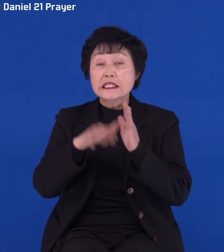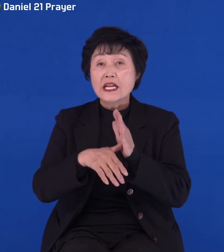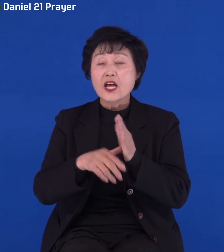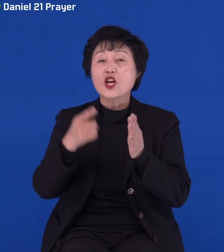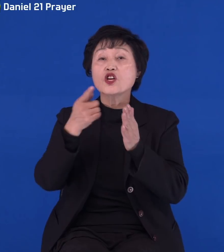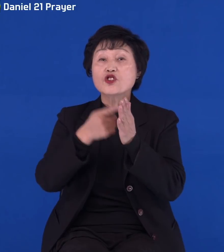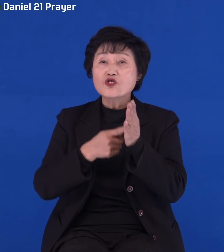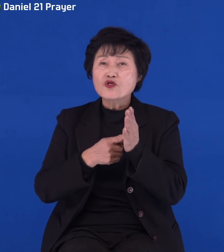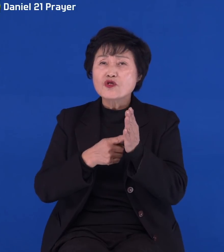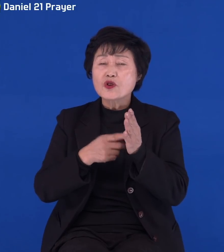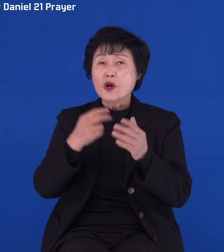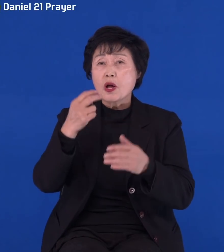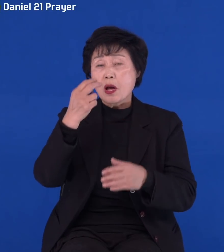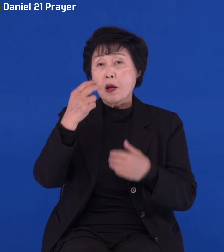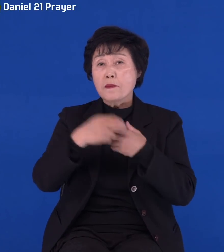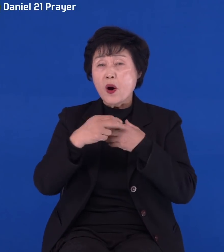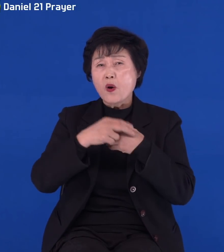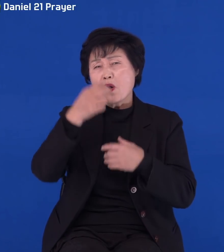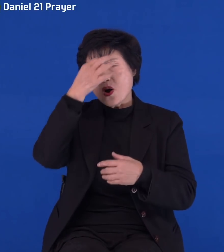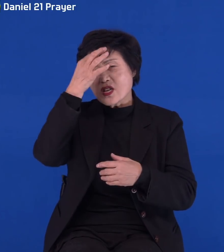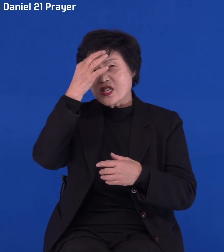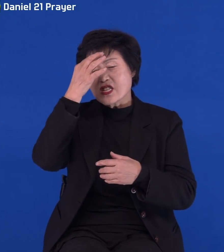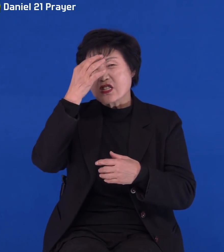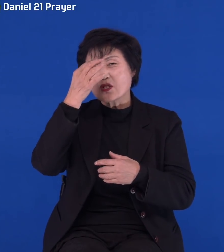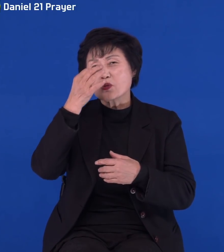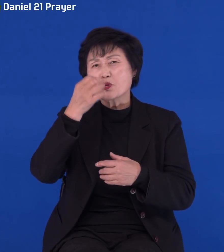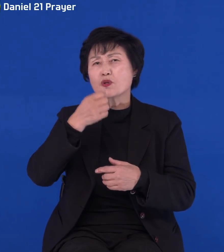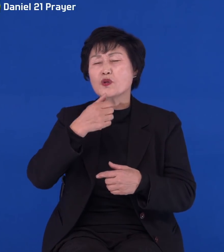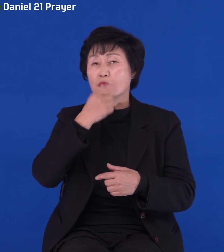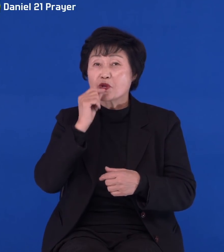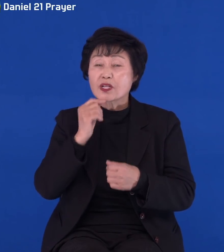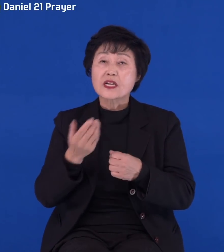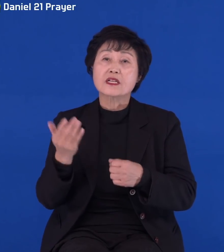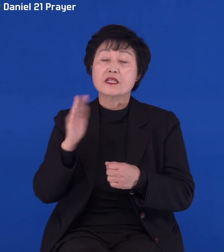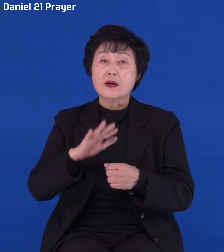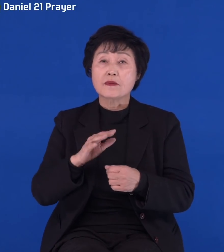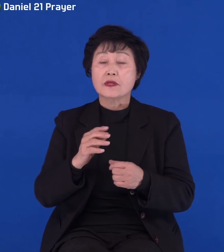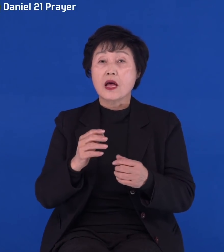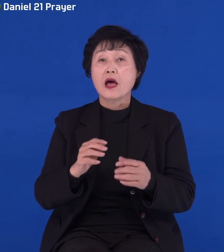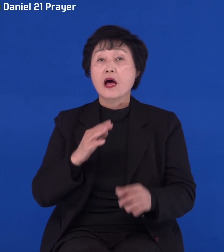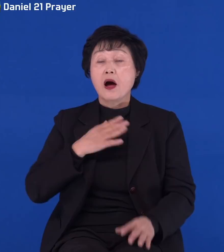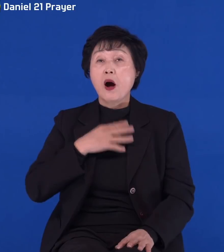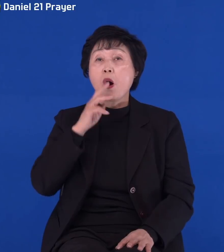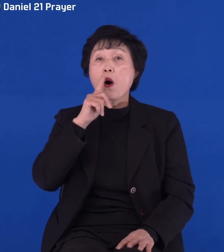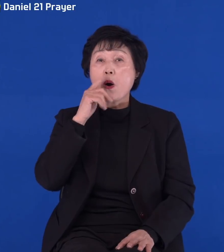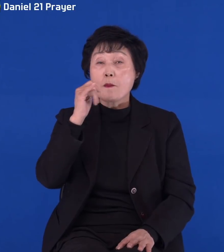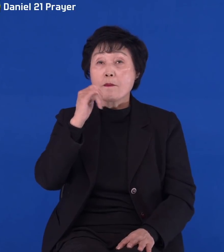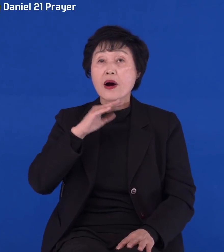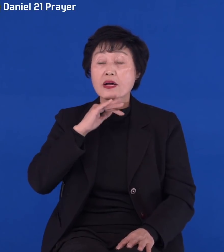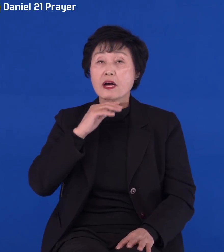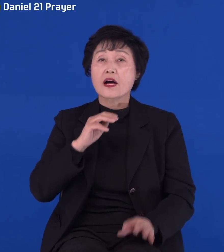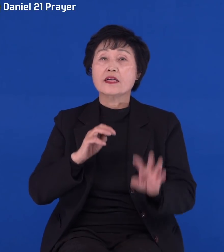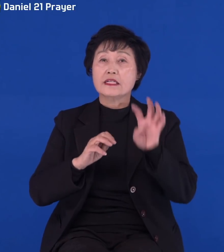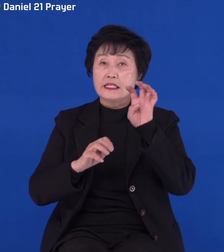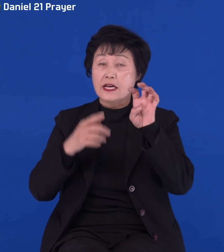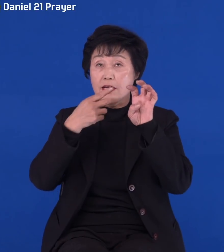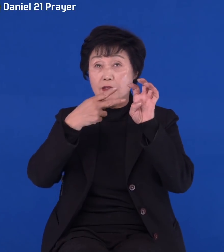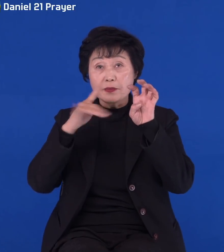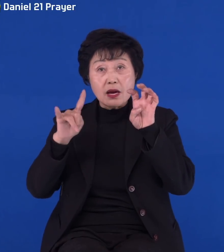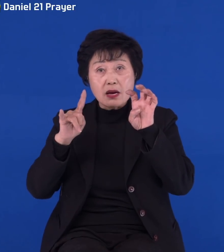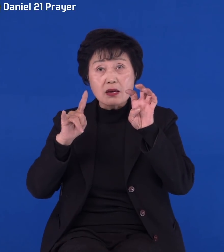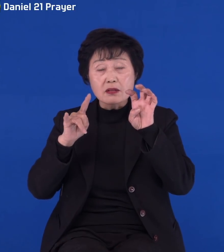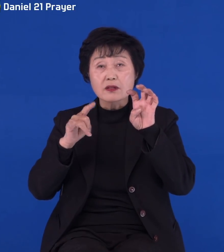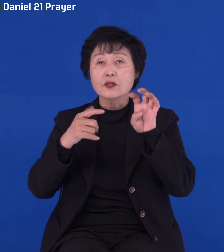때문에 40대인 어머니가 60대 할머니처럼 보였어요. 그리고 허리는 피지 못하고 지팡이를 짚고 있는 모습으로 나타나셨어요.